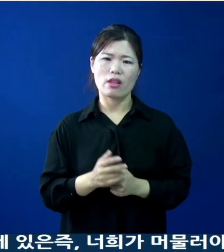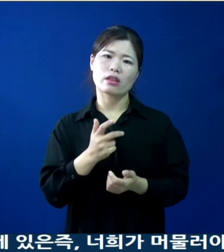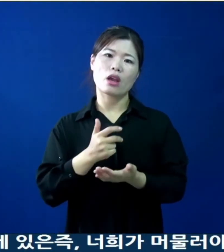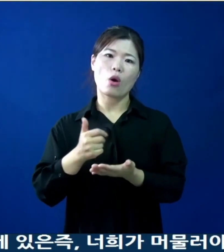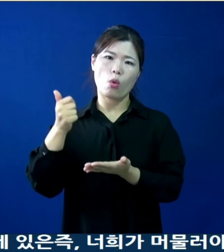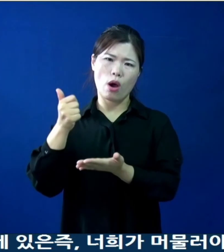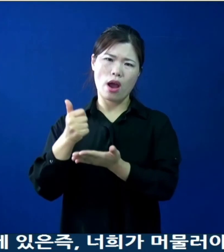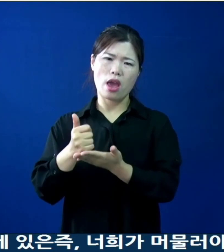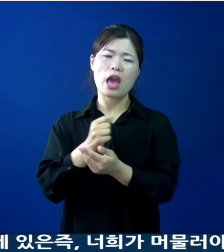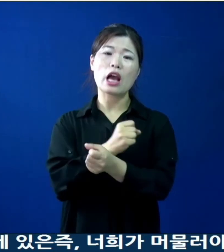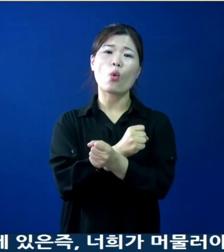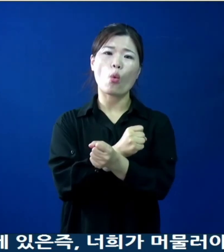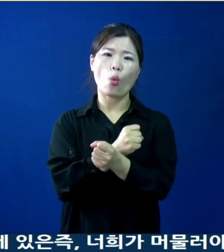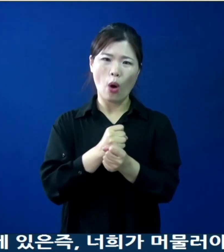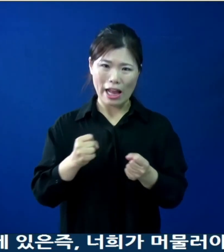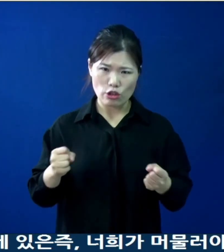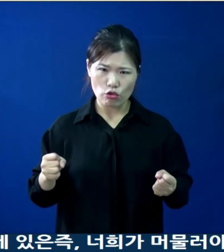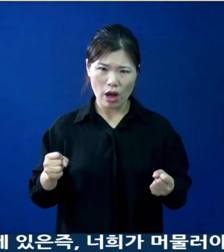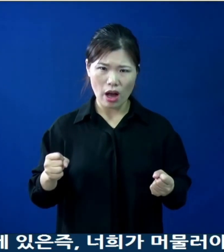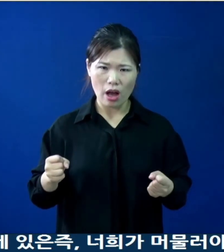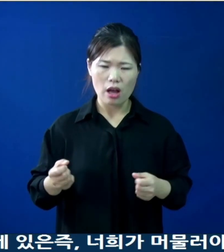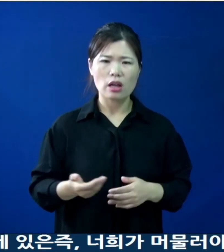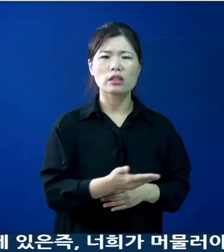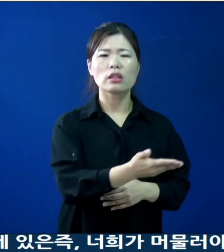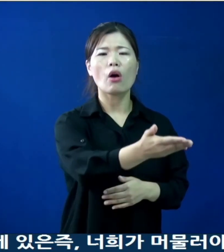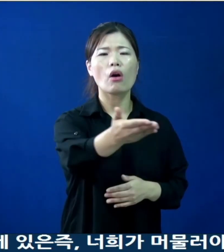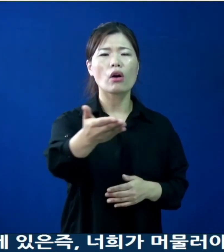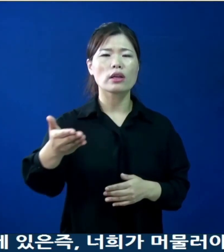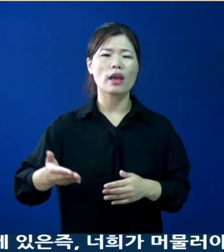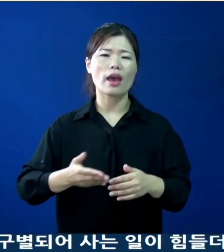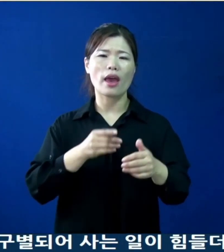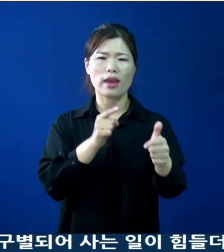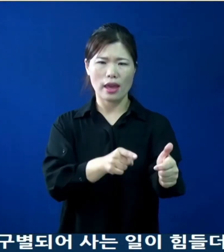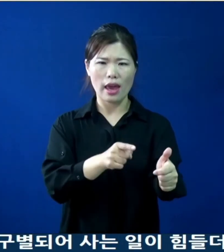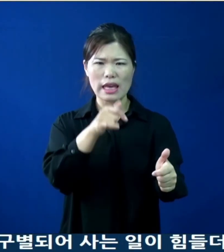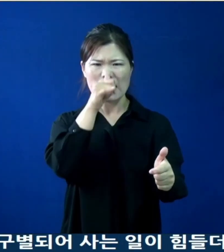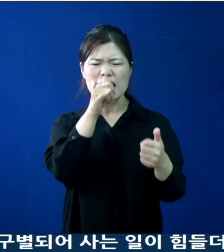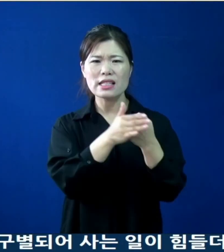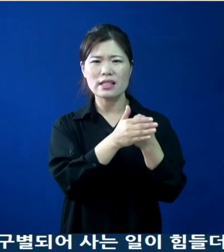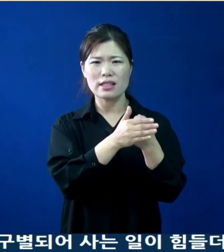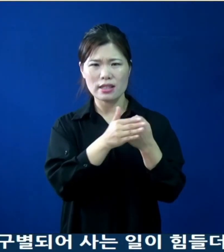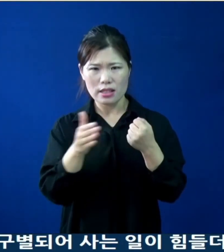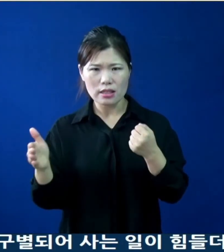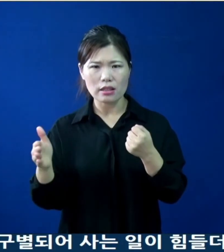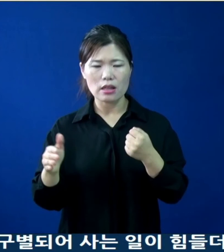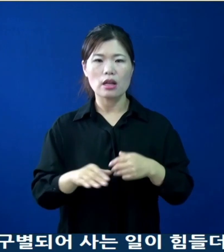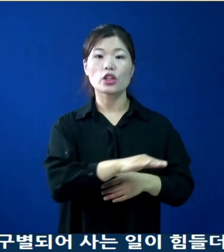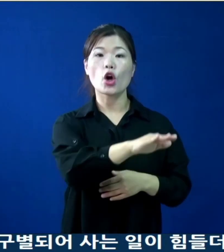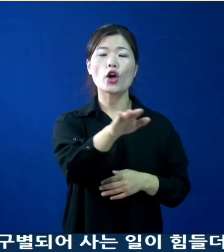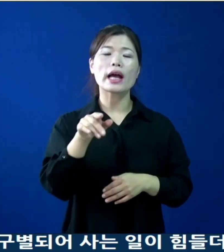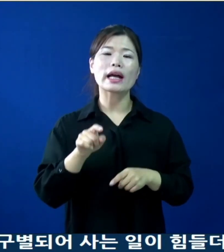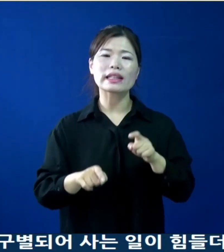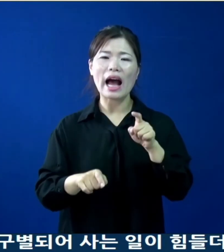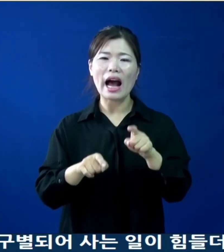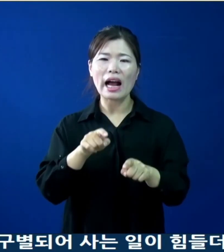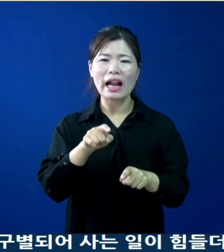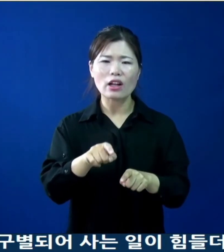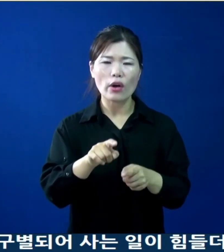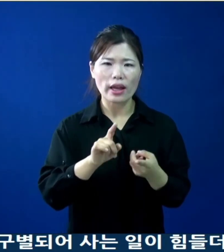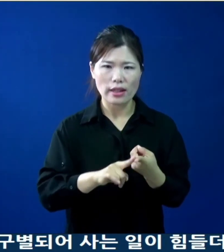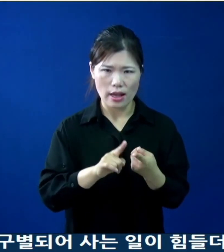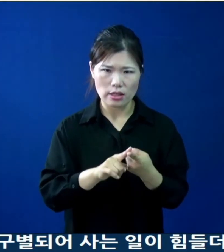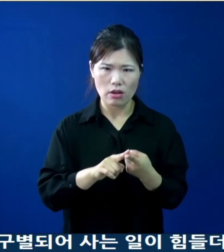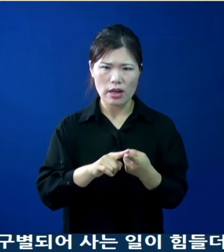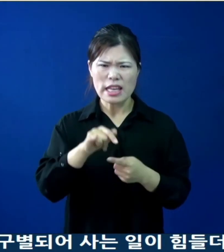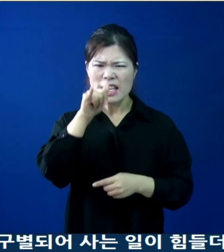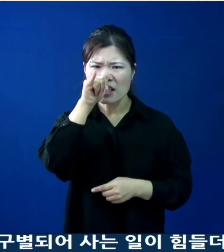여호와의 관유가 너희에게 있은즉 너희가 나아가야 될 바를, 너희가 있어야 될